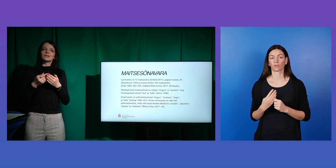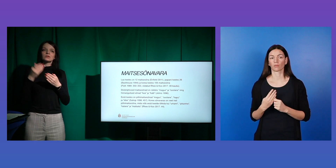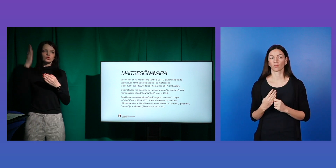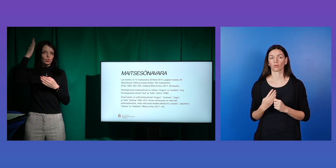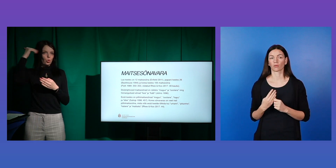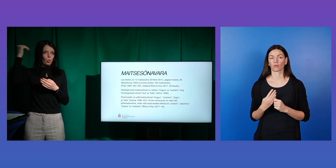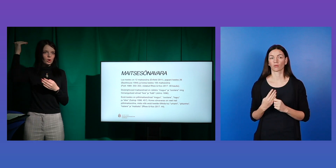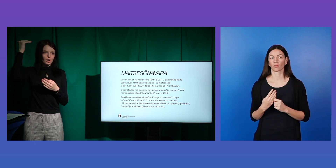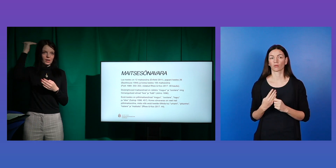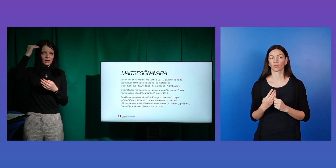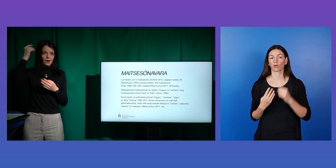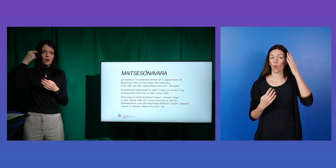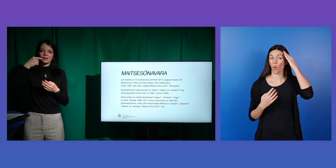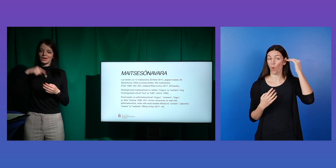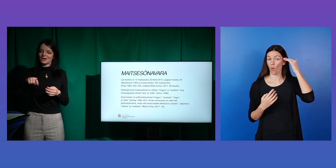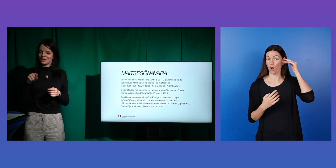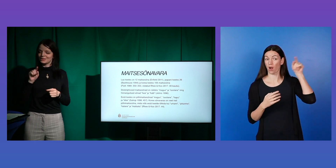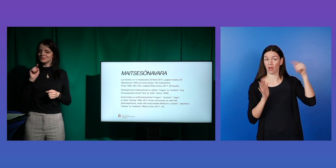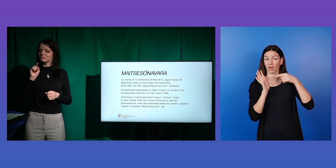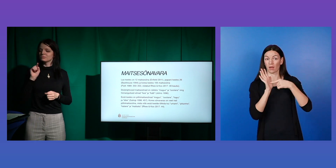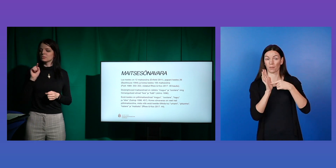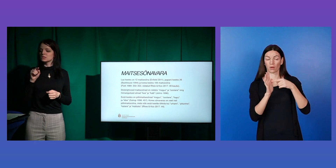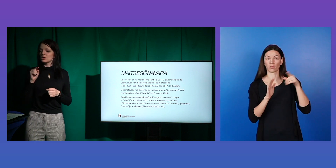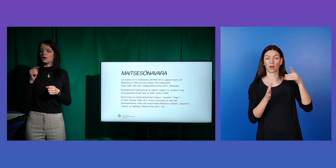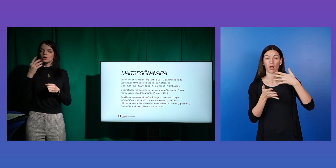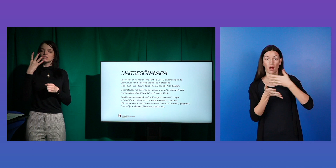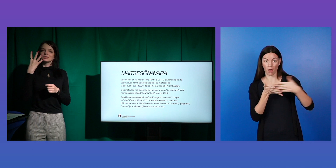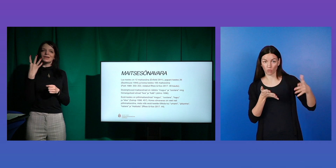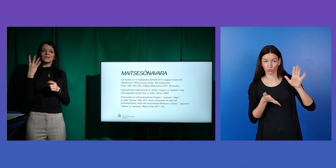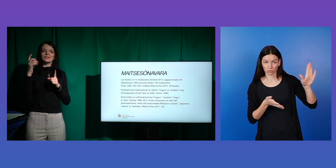Aga näiteks korea keeles